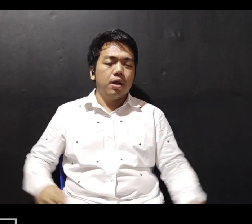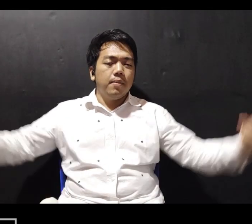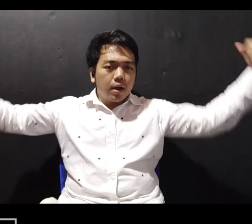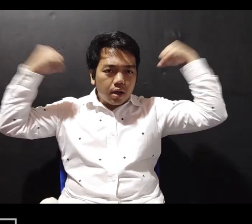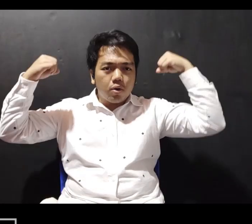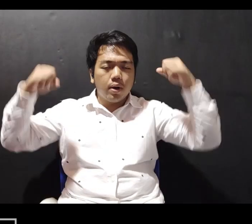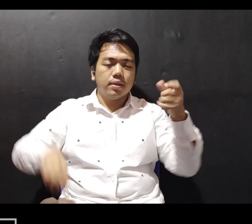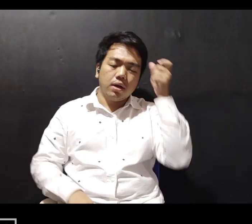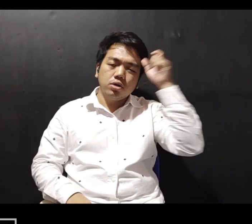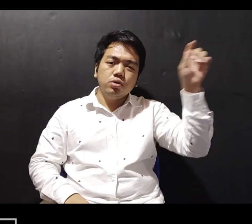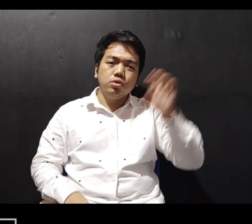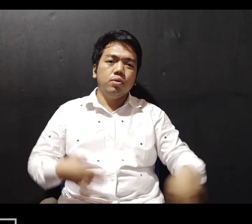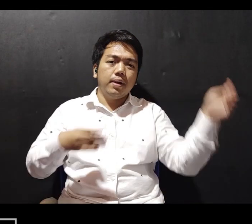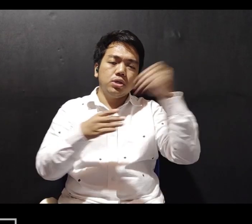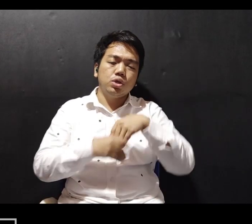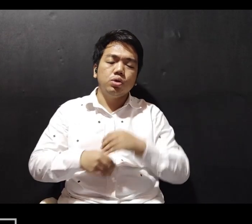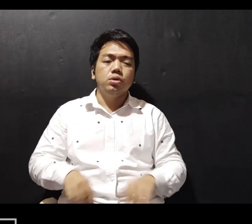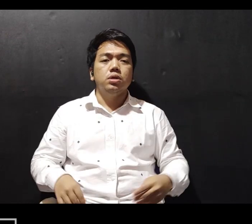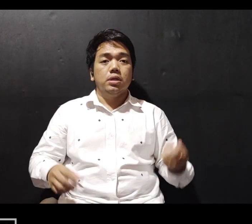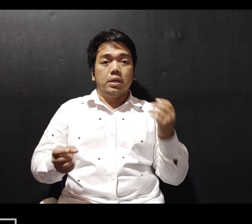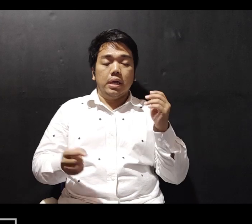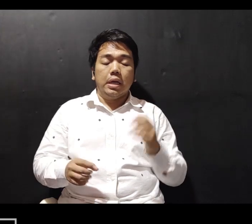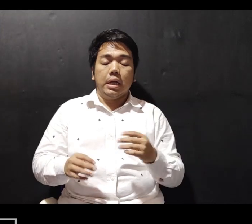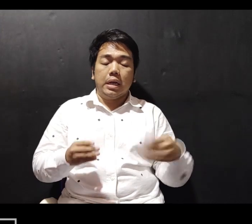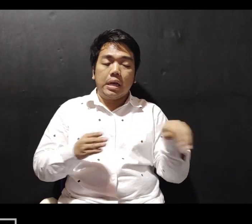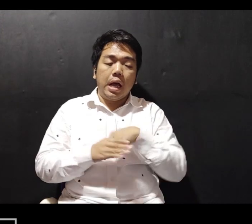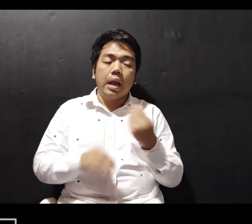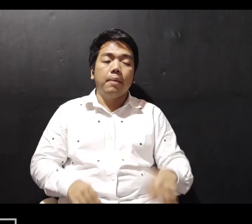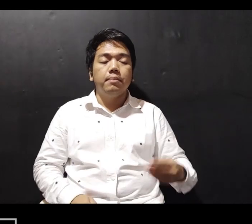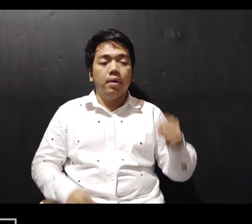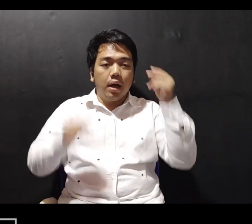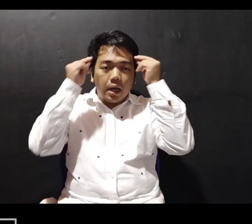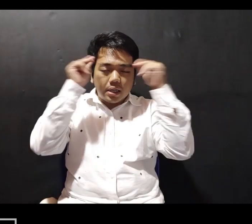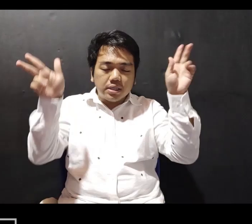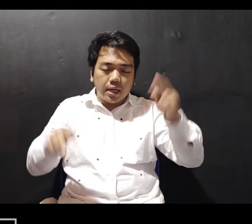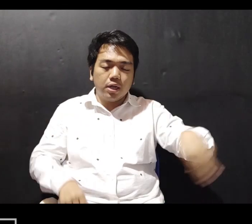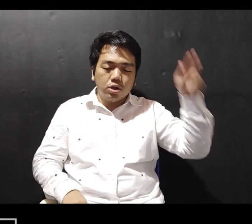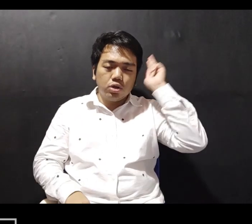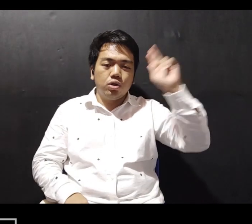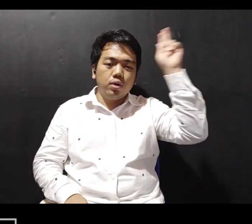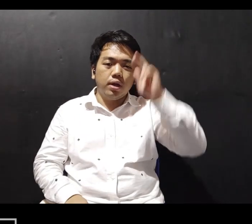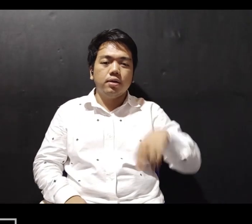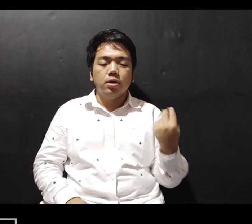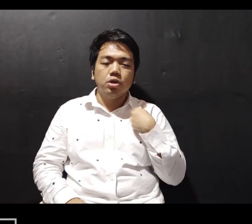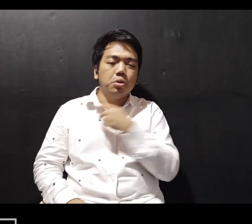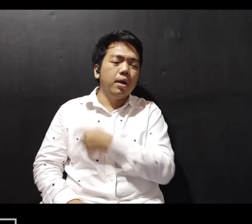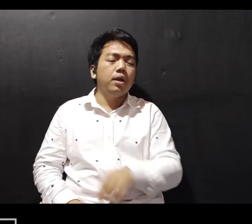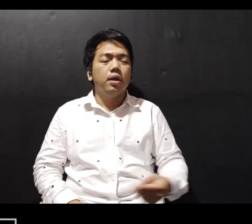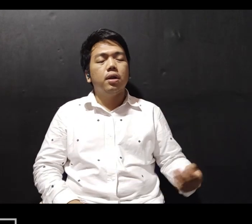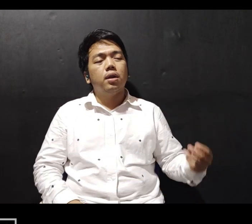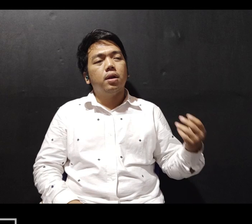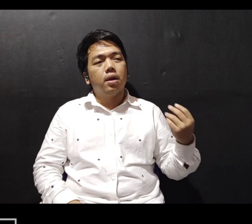dan rencana yang Tuhan siapkan bagi kita. Tuhan ingin kita untuk siap, untuk menjaga hati